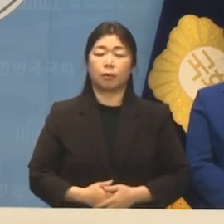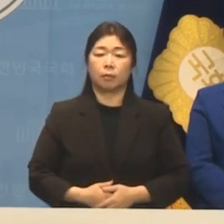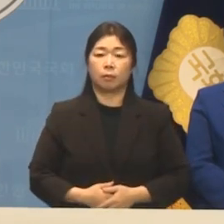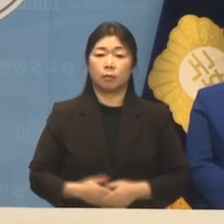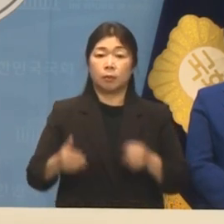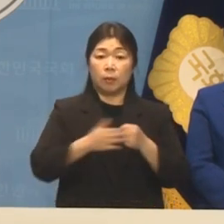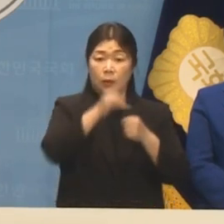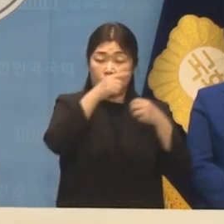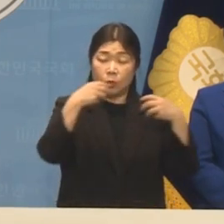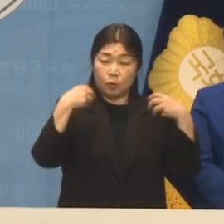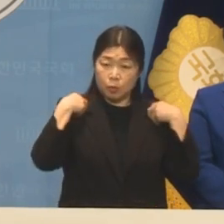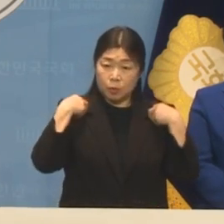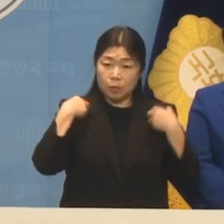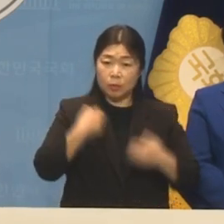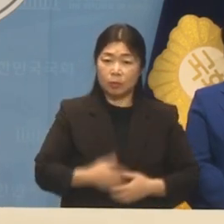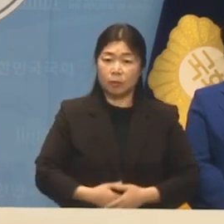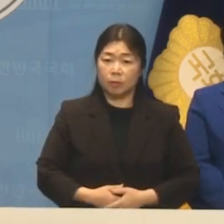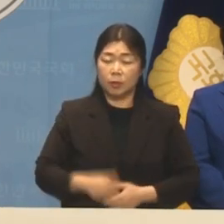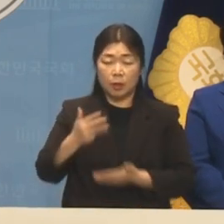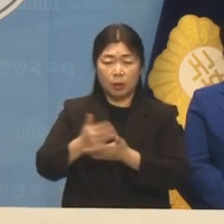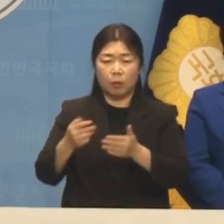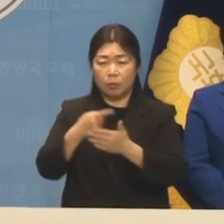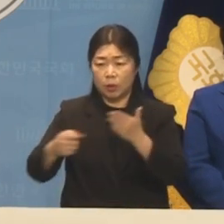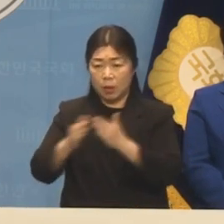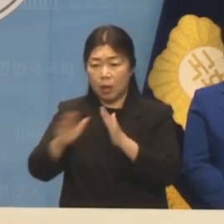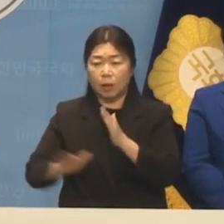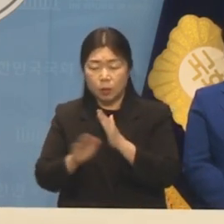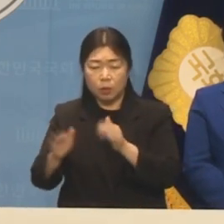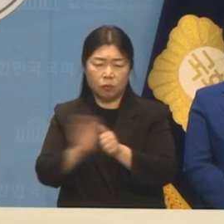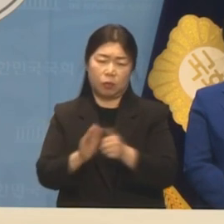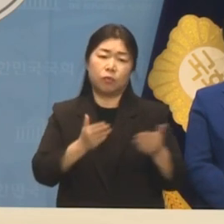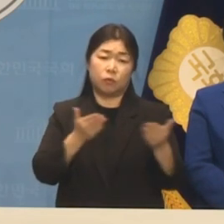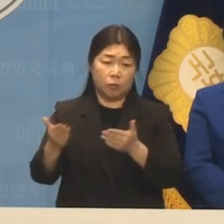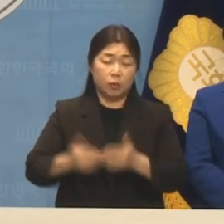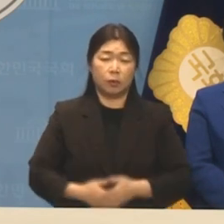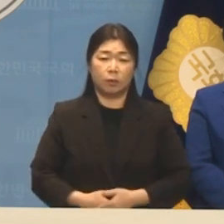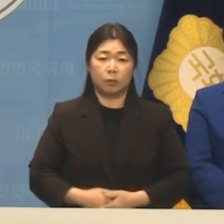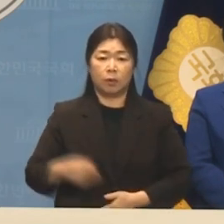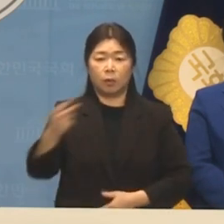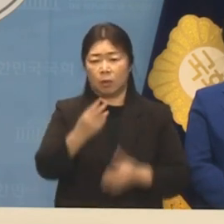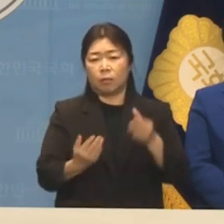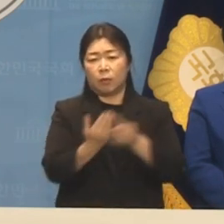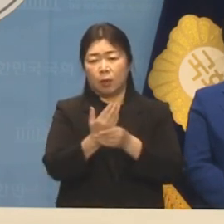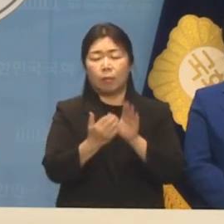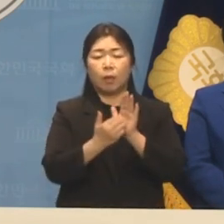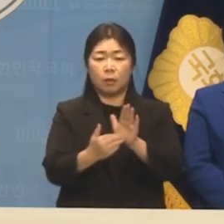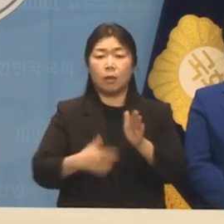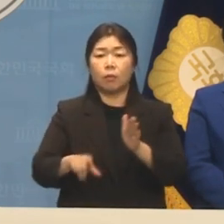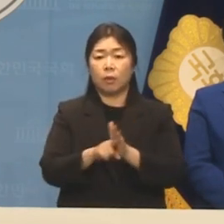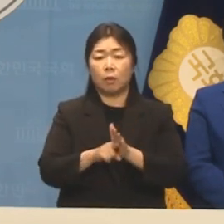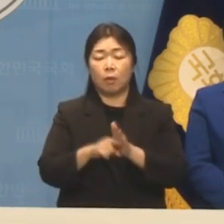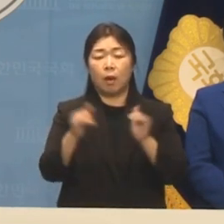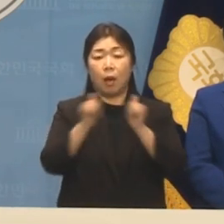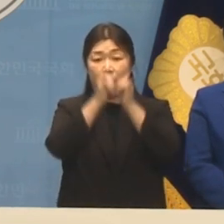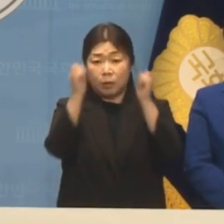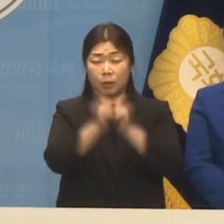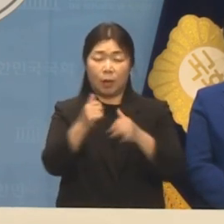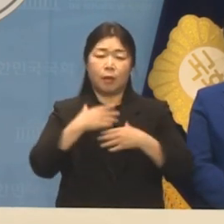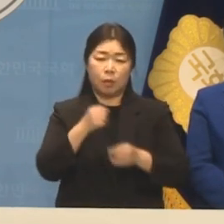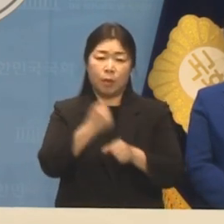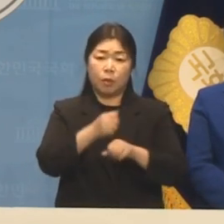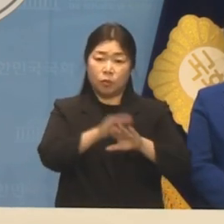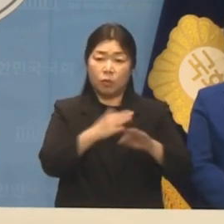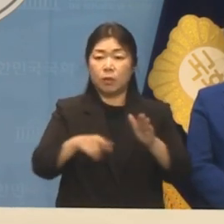닦아주고 10월 29일 그날의 진실을 규명하며 재발 방지와 안전사회 건설에 기여할 수 있도록 이태원